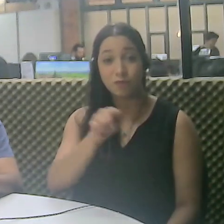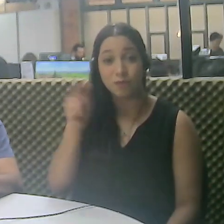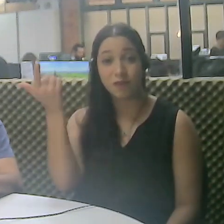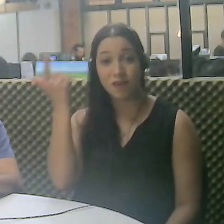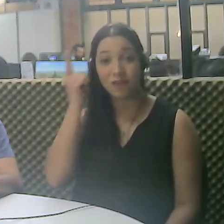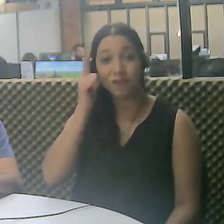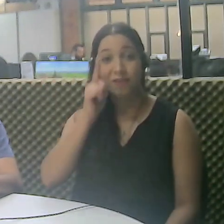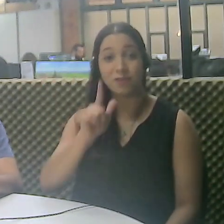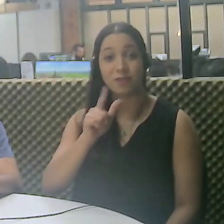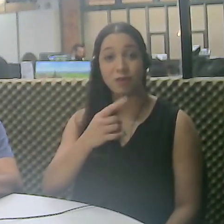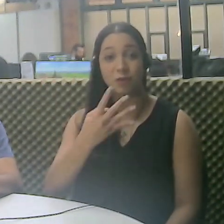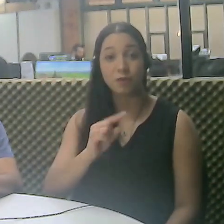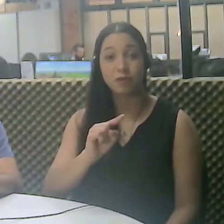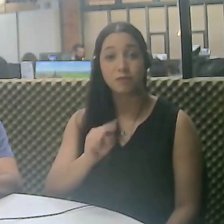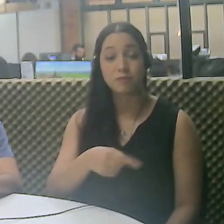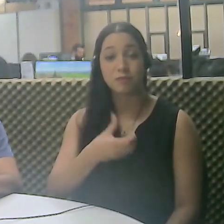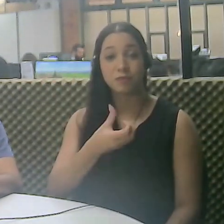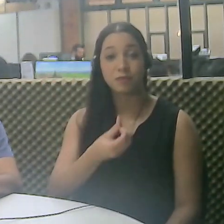conquistaram mais